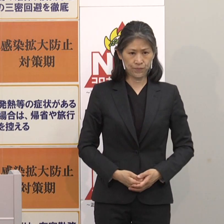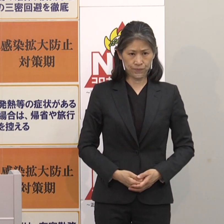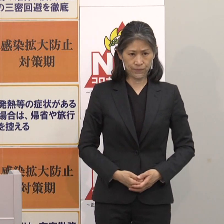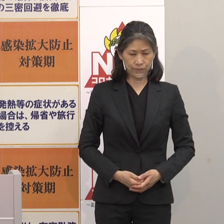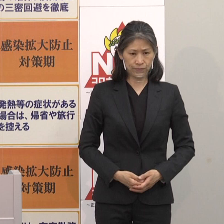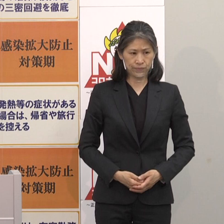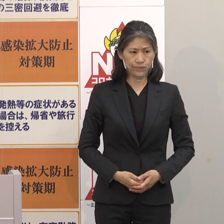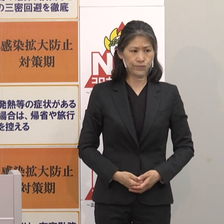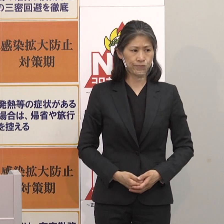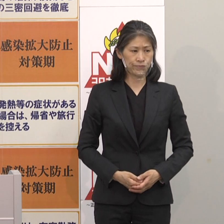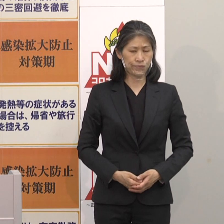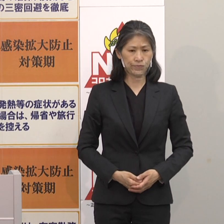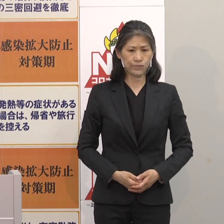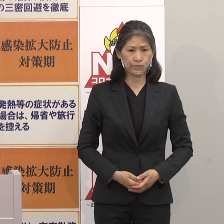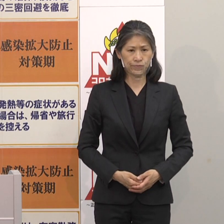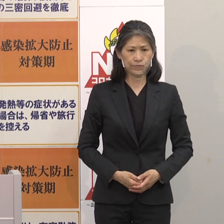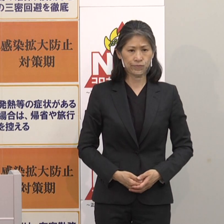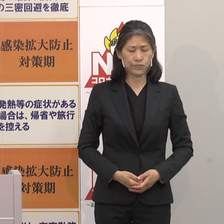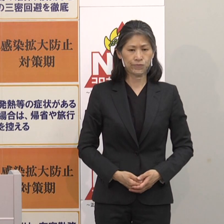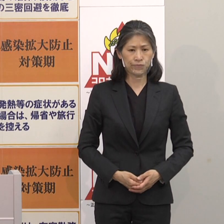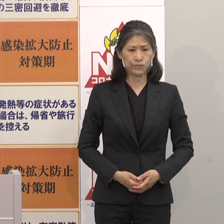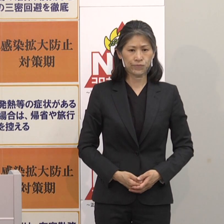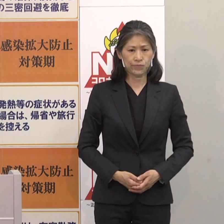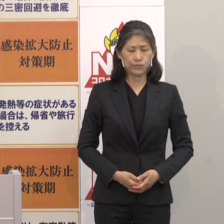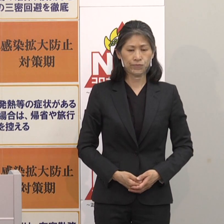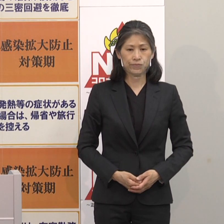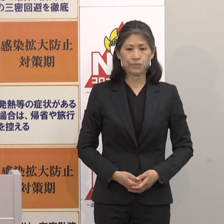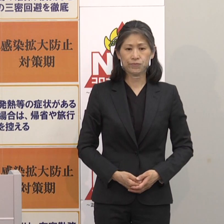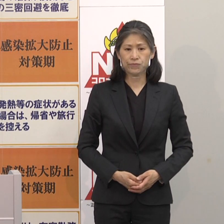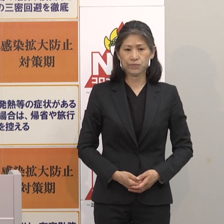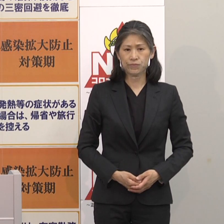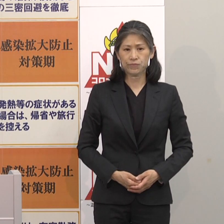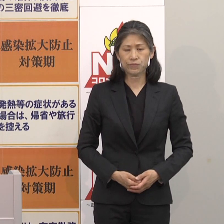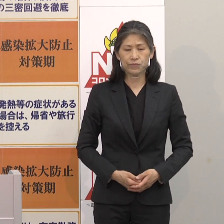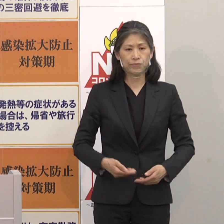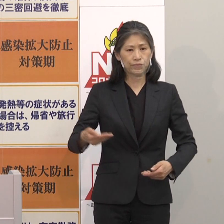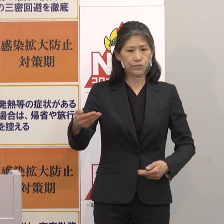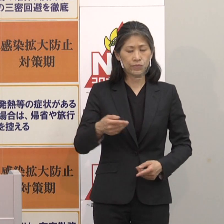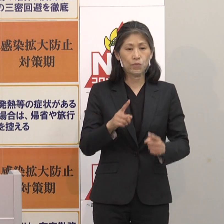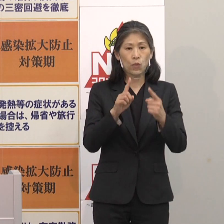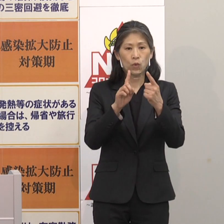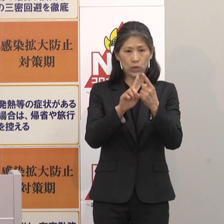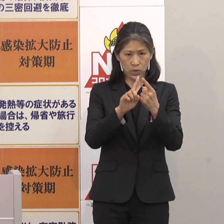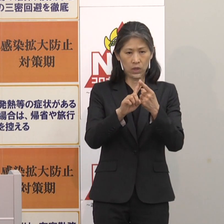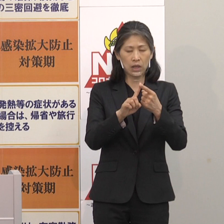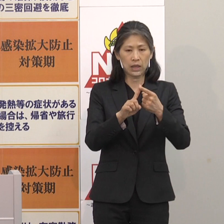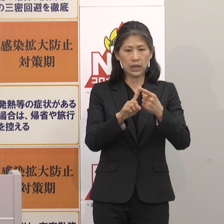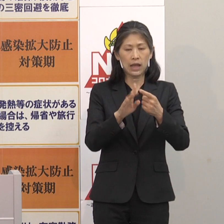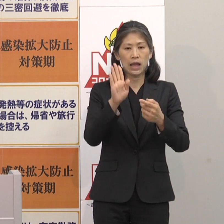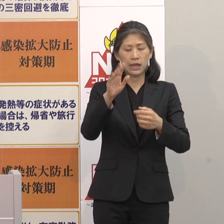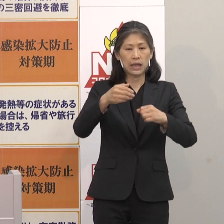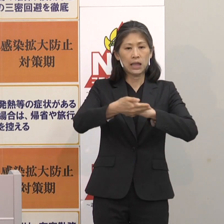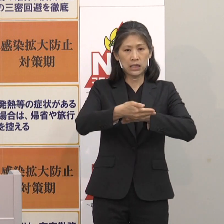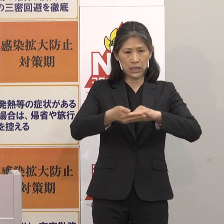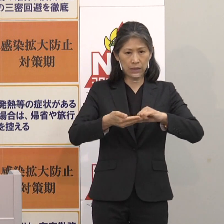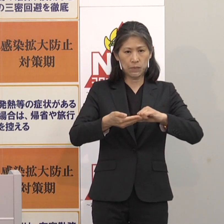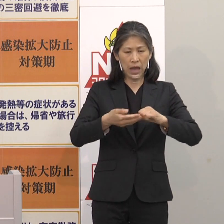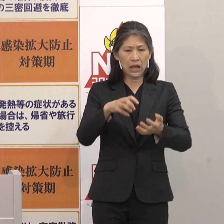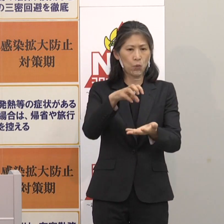患者西日本放送です。今回1点です、手島の産業廃棄物処理事業